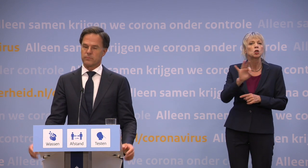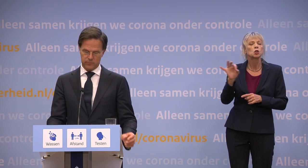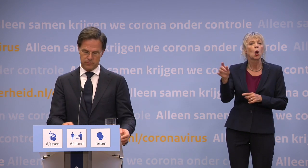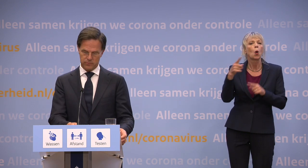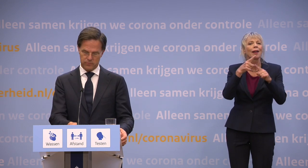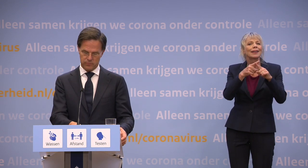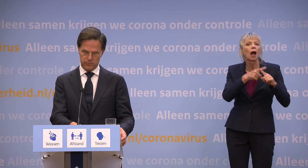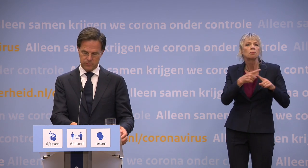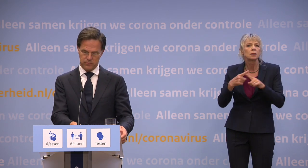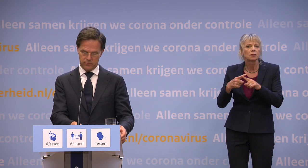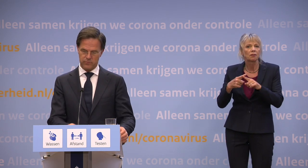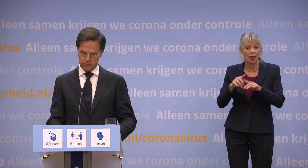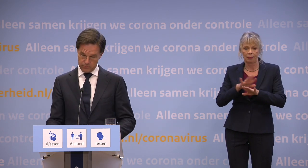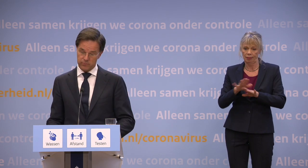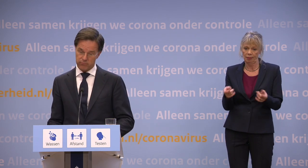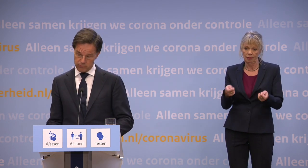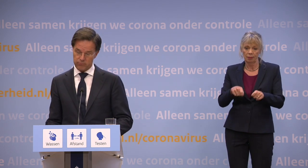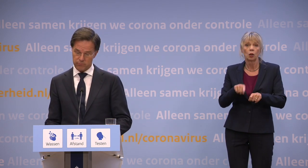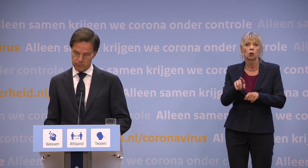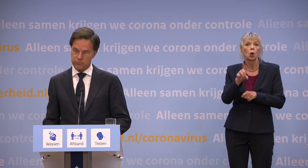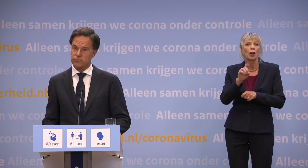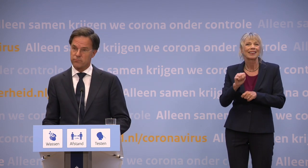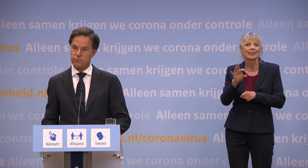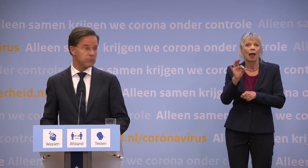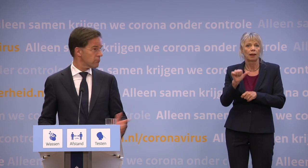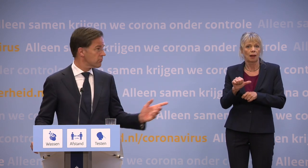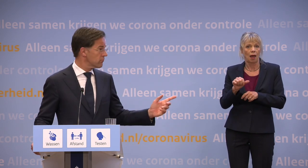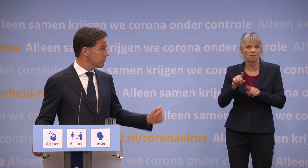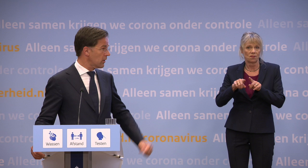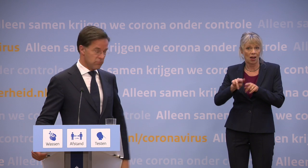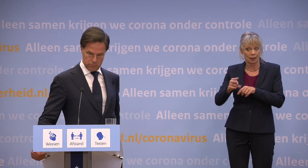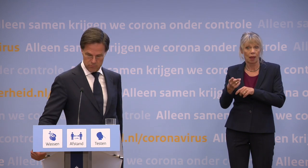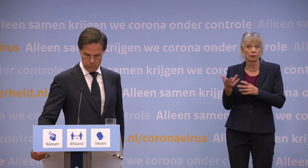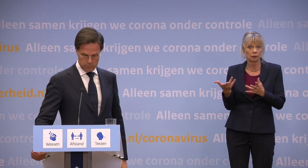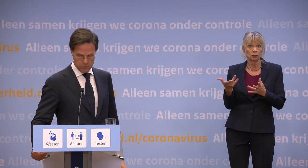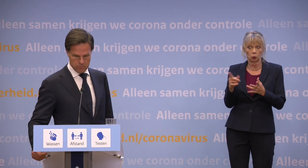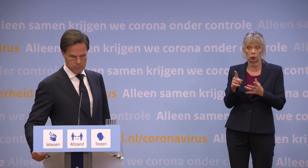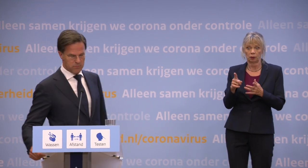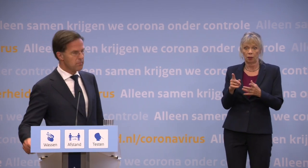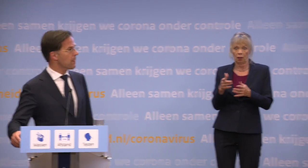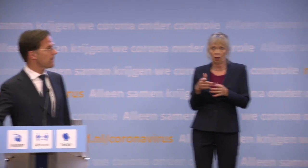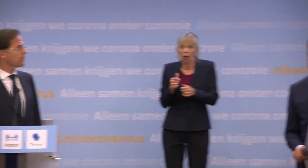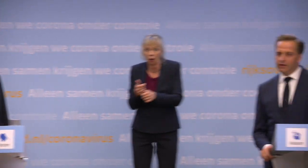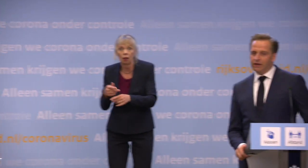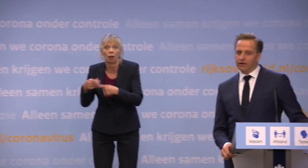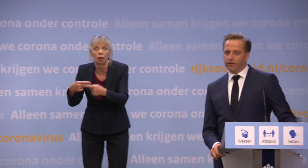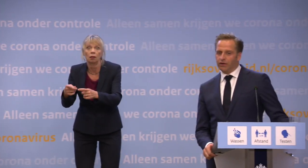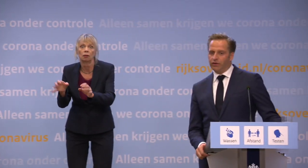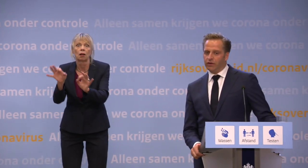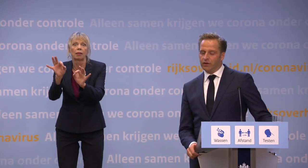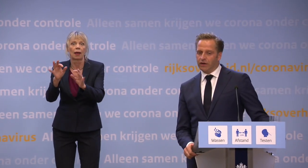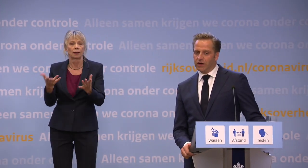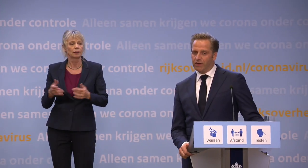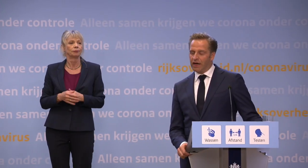door de Indiaanse variant, door die Delta-variant. Dus het kan snel weer de andere kant opslaan. Nou, kijk, die Delta-variant, ik denk dat